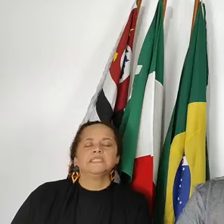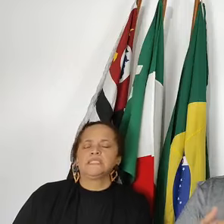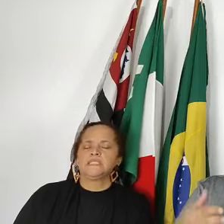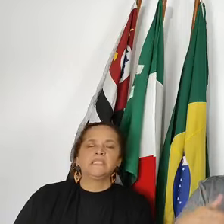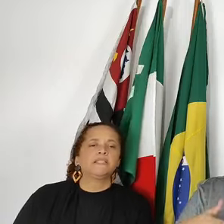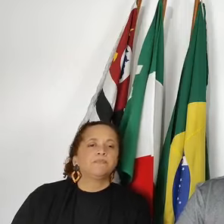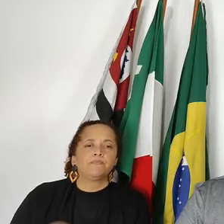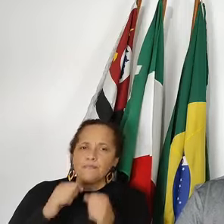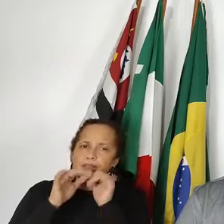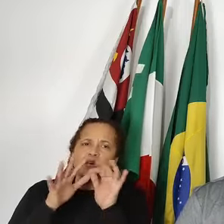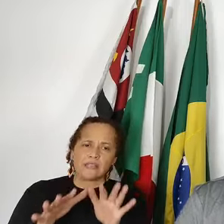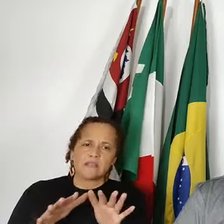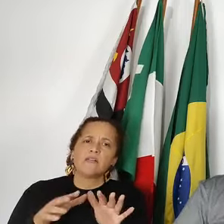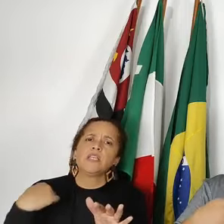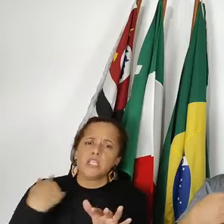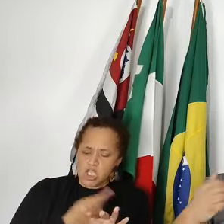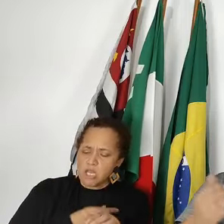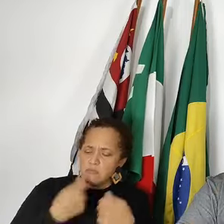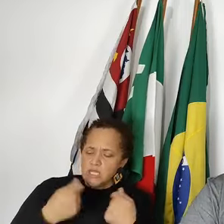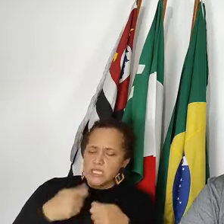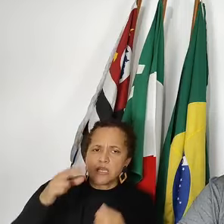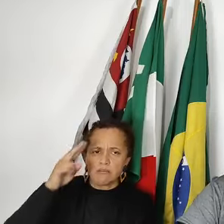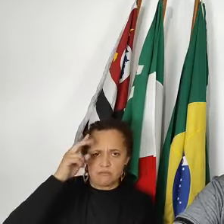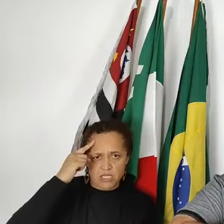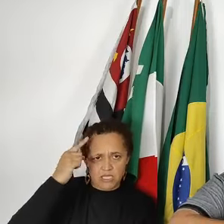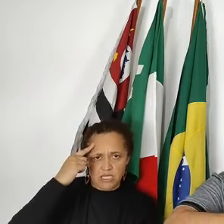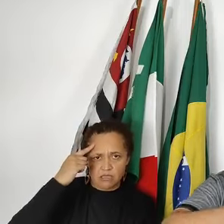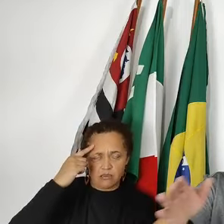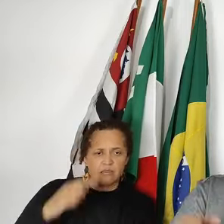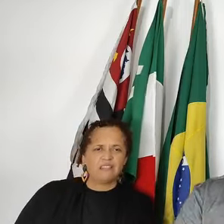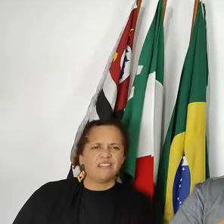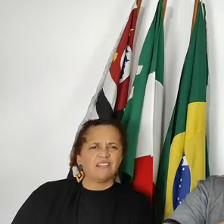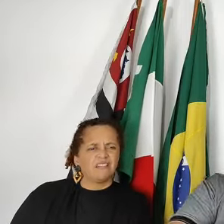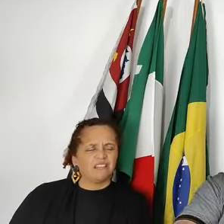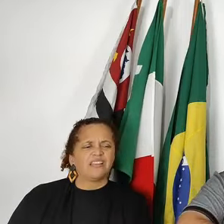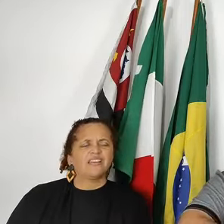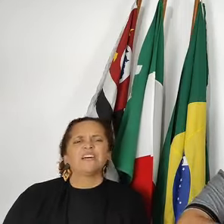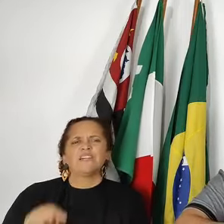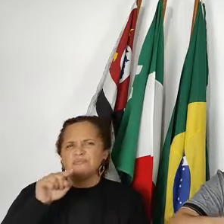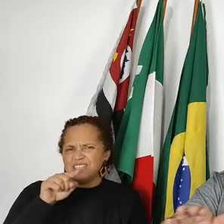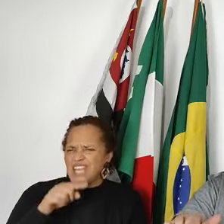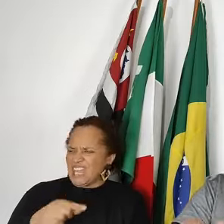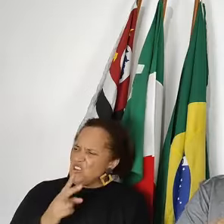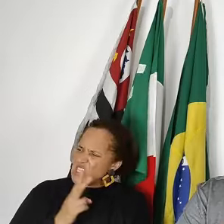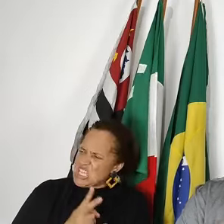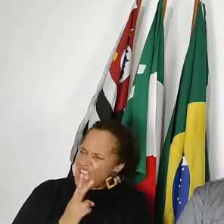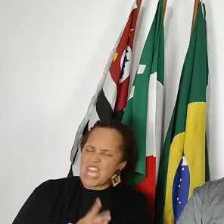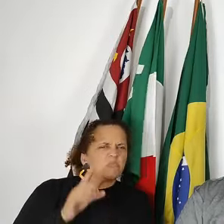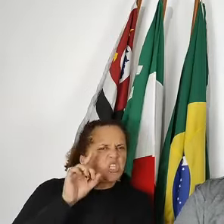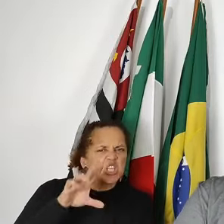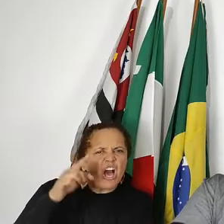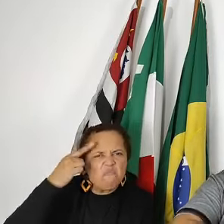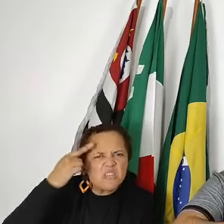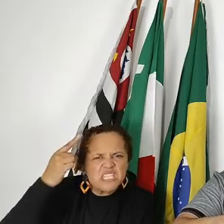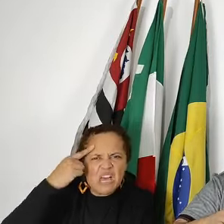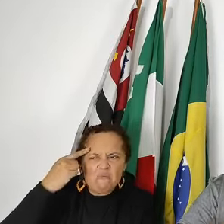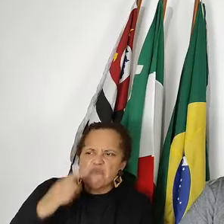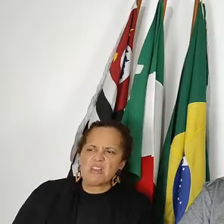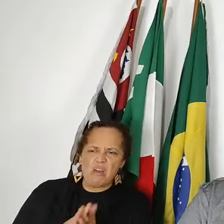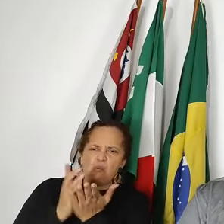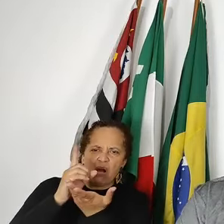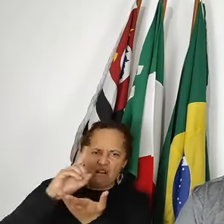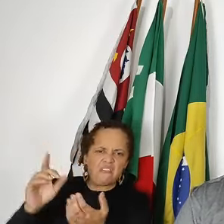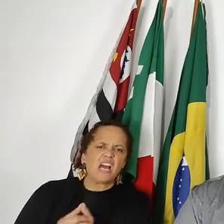virtudes. Por isso temos que pensar. Fernando, você vai viver alienado? Não estou dizendo que a gente vai viver alienado dos problemas, alienado